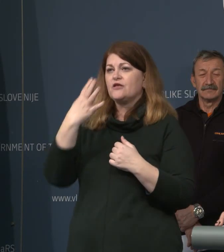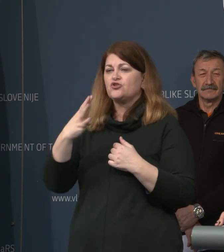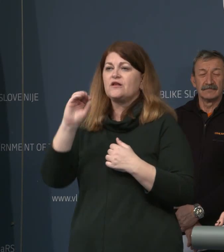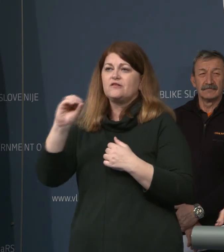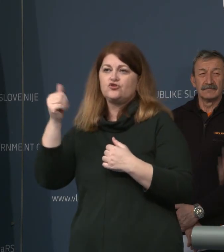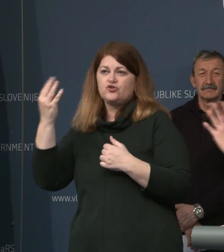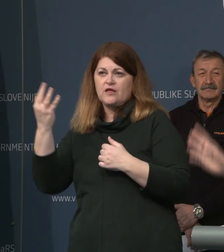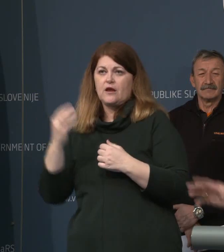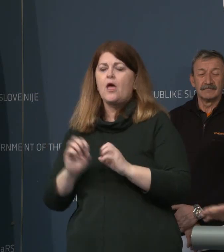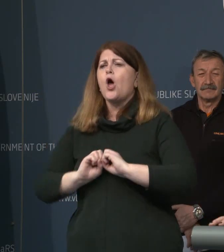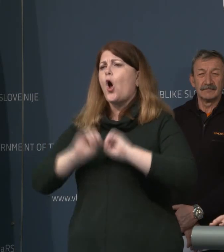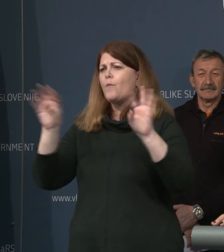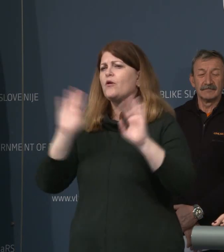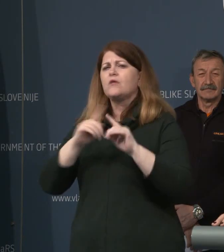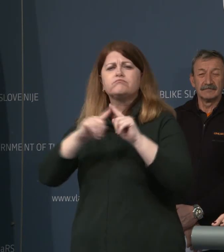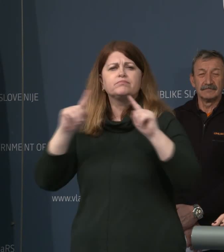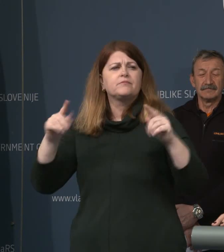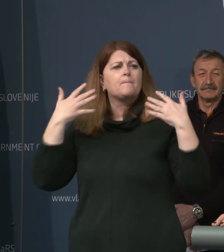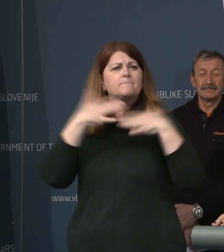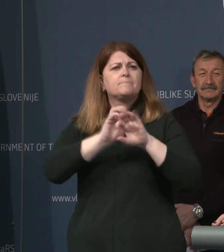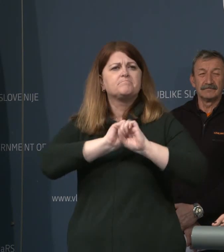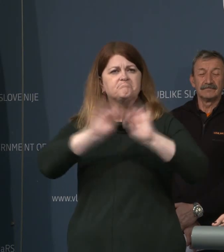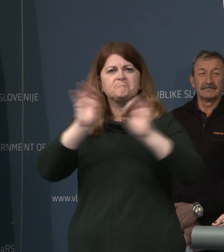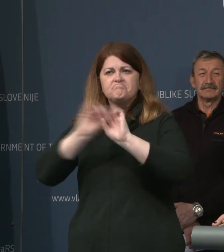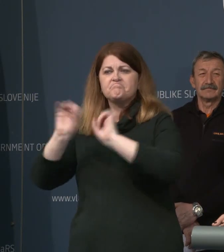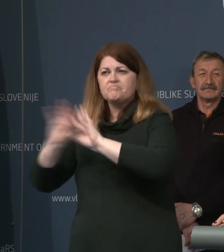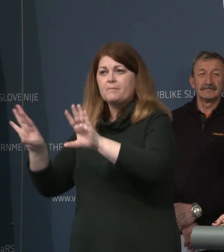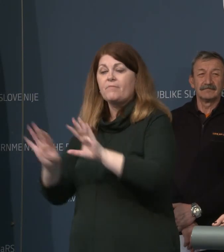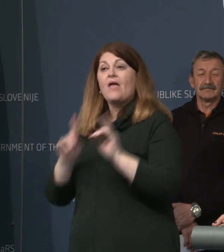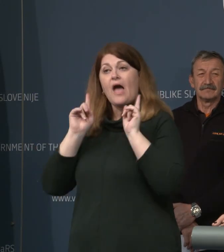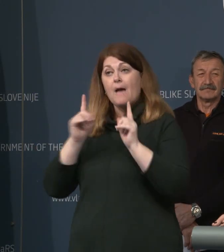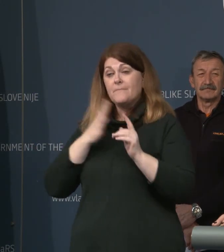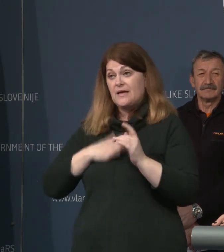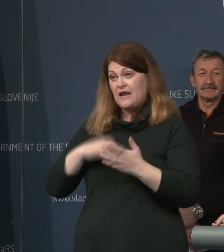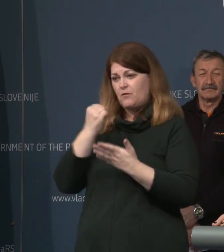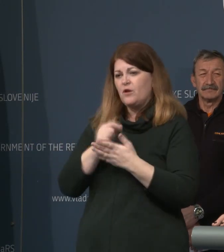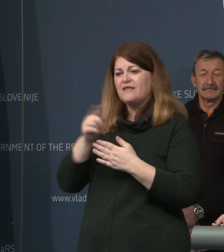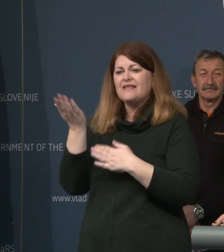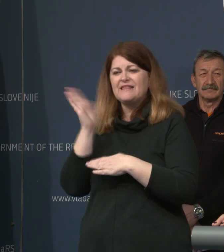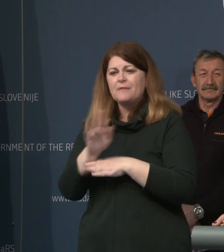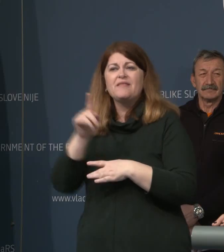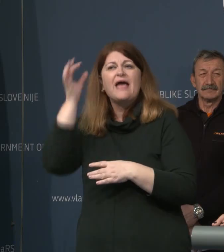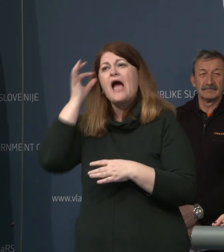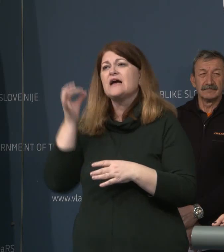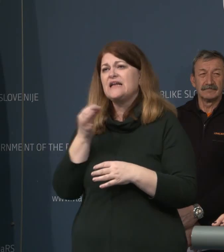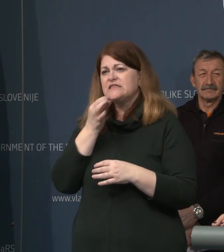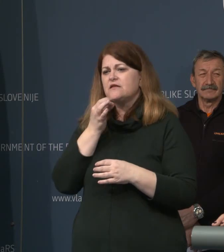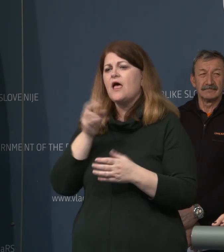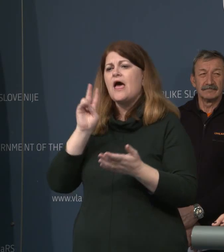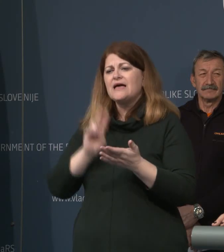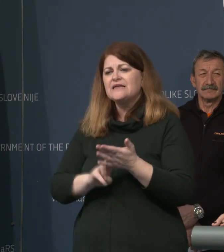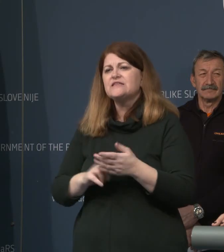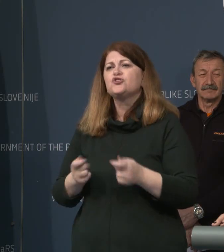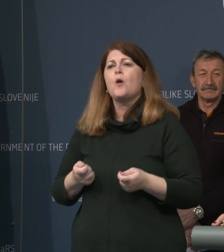0800 14 04. Objavljena je na najrazličnejših medijih in straneh, ampak rada bi poudarila, da je namen tega kličnega centra